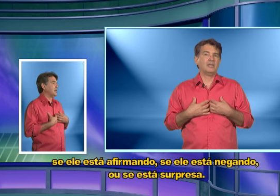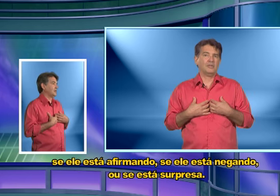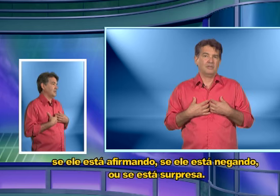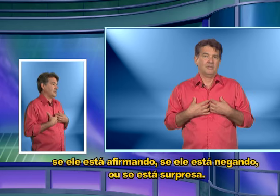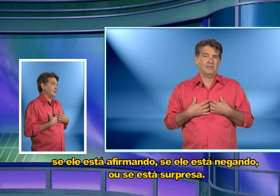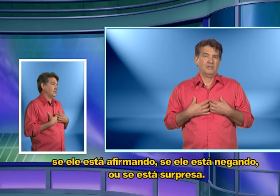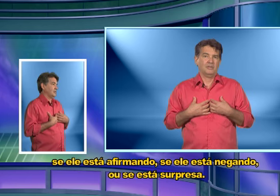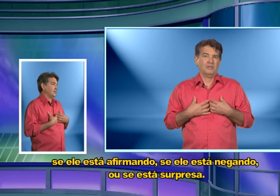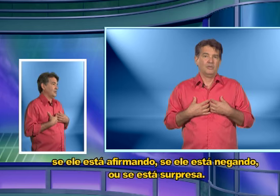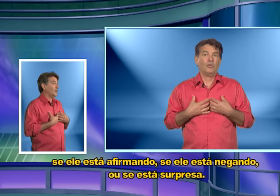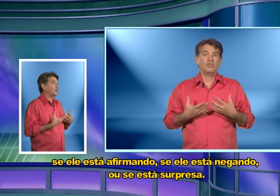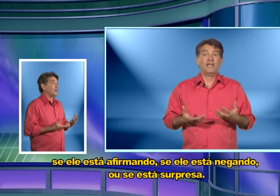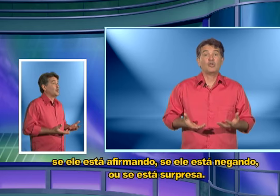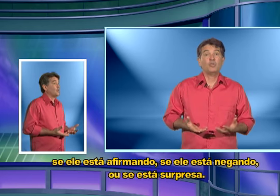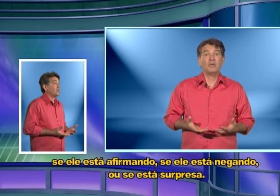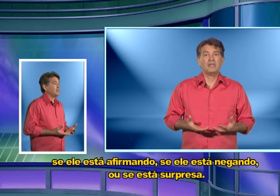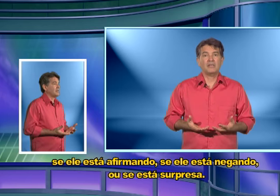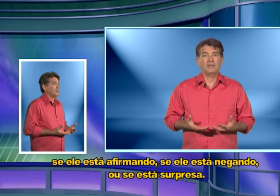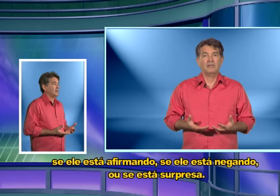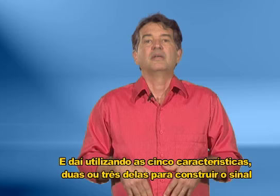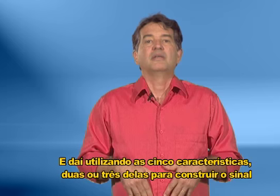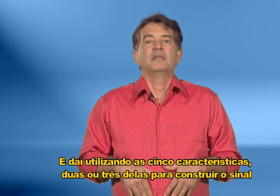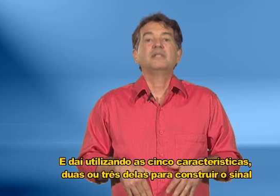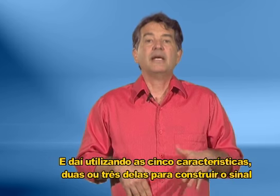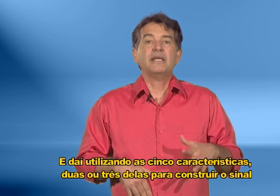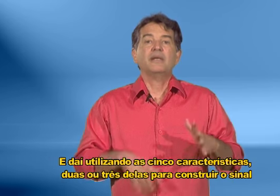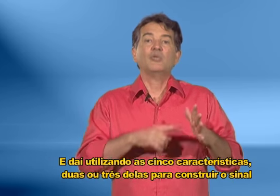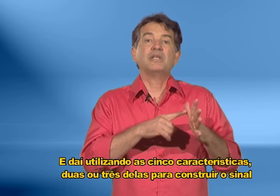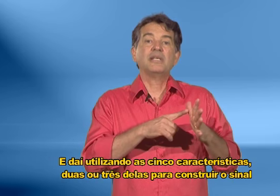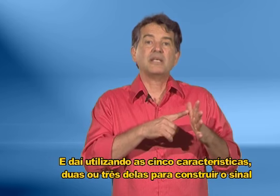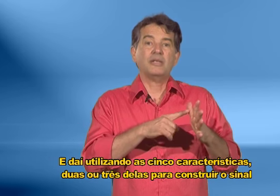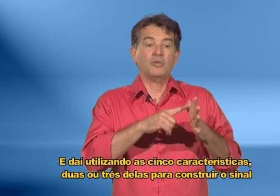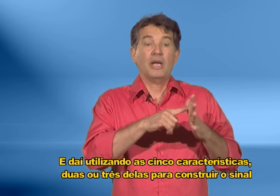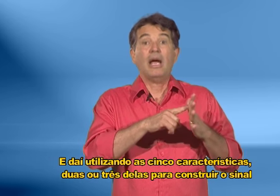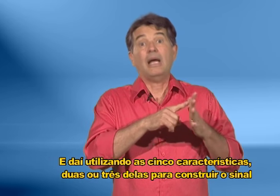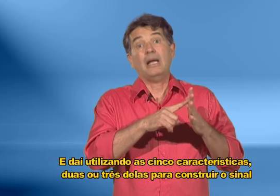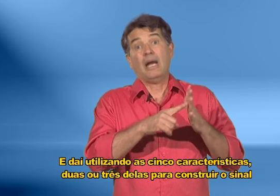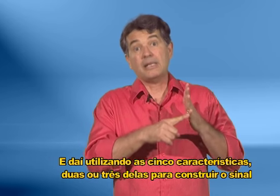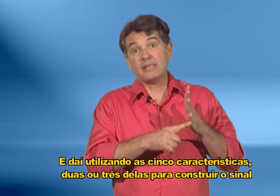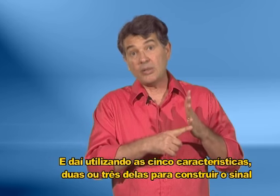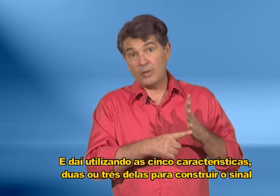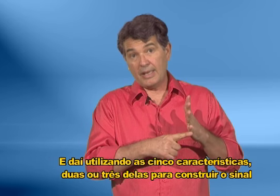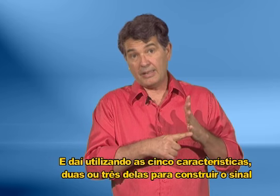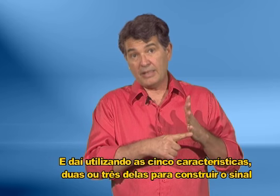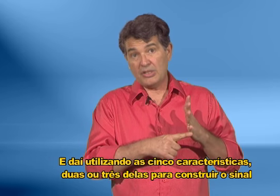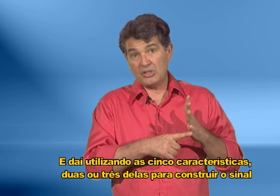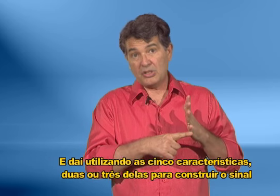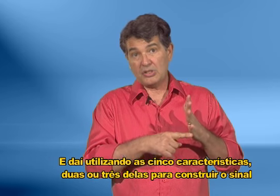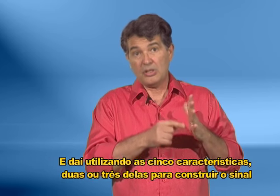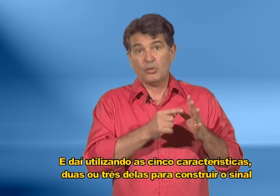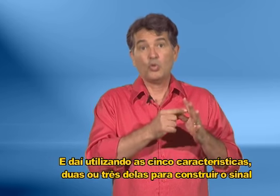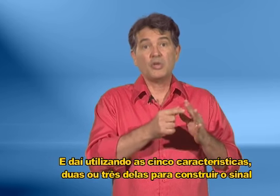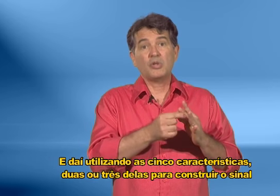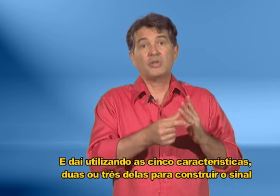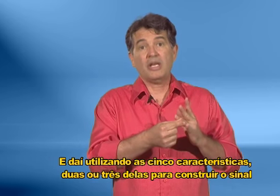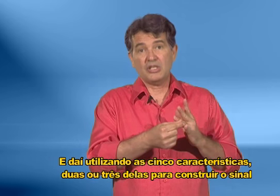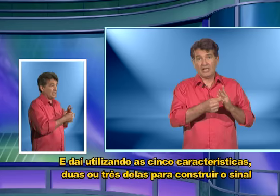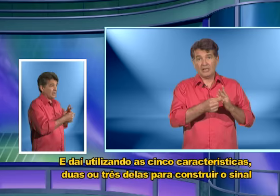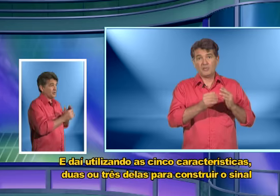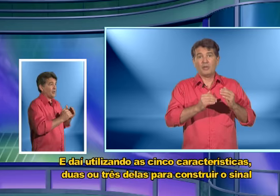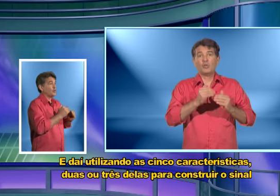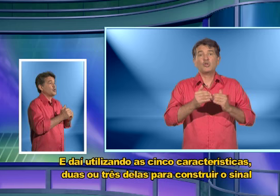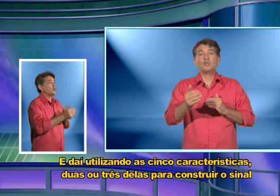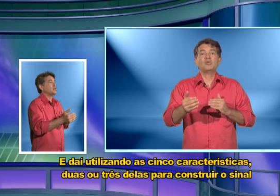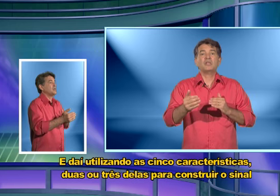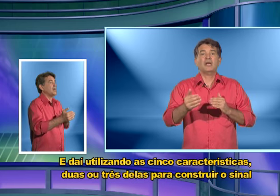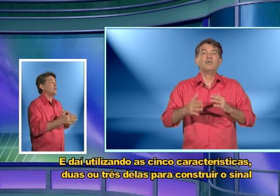ele está negando, ou se está surpresa. E daí, utilizando as 5 características, 2 ou 3